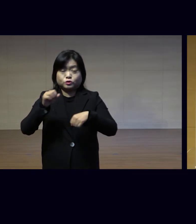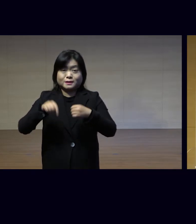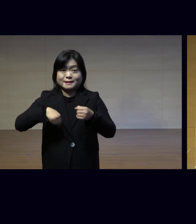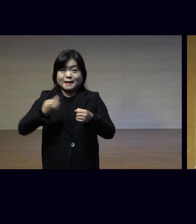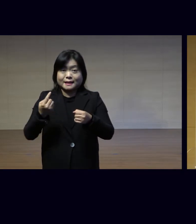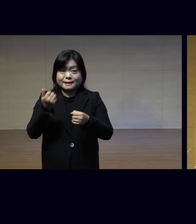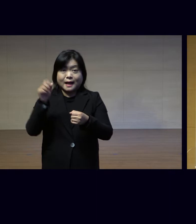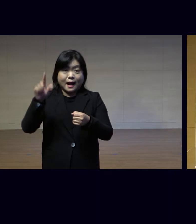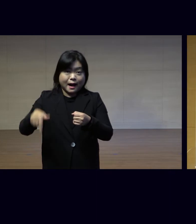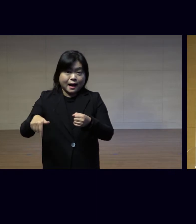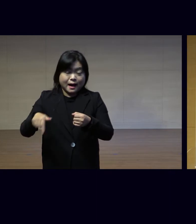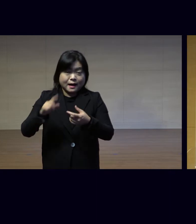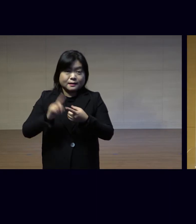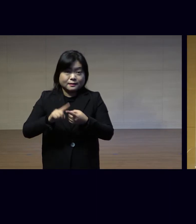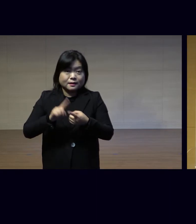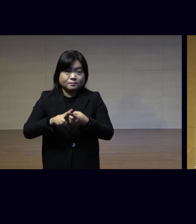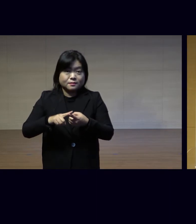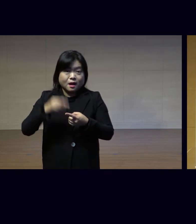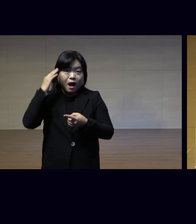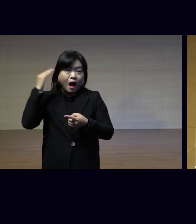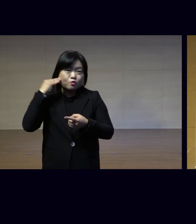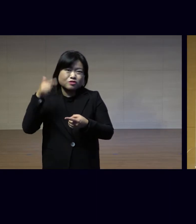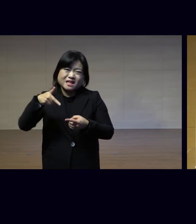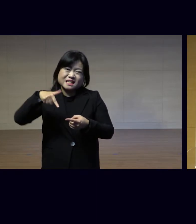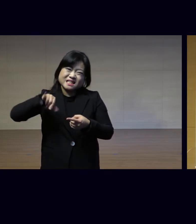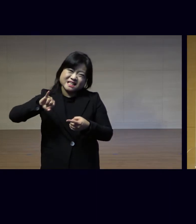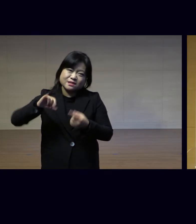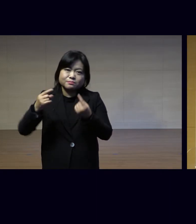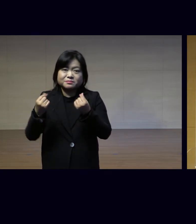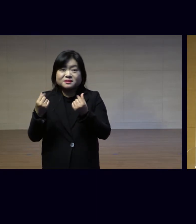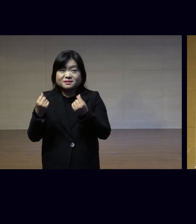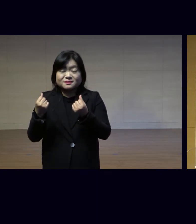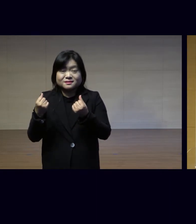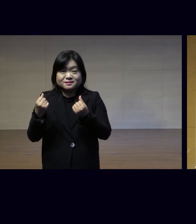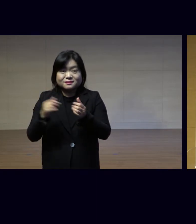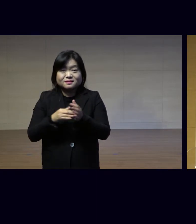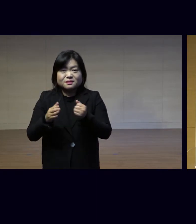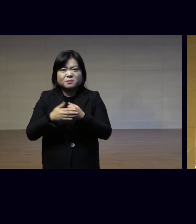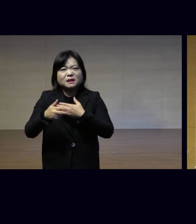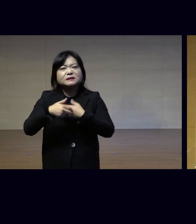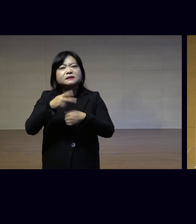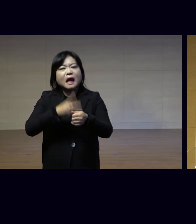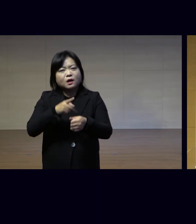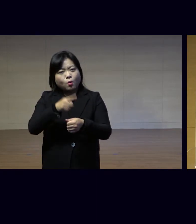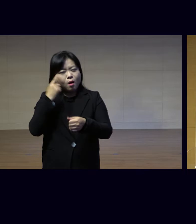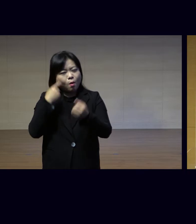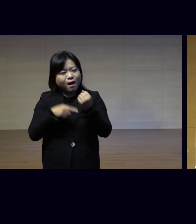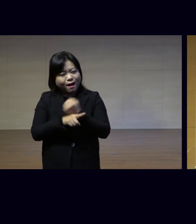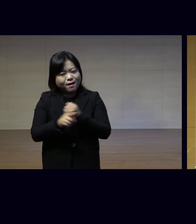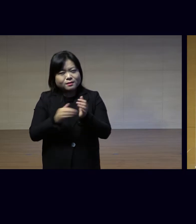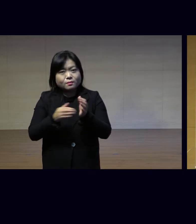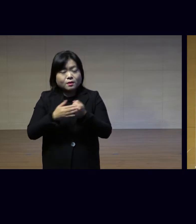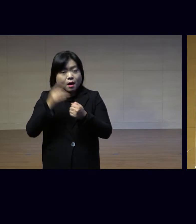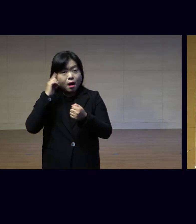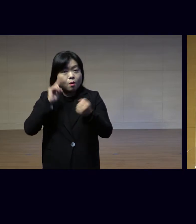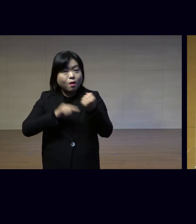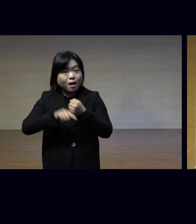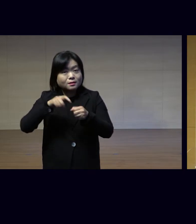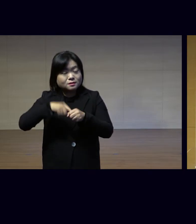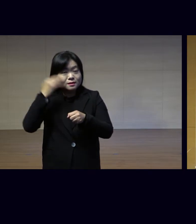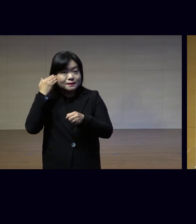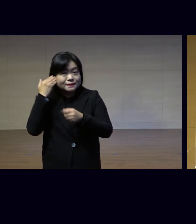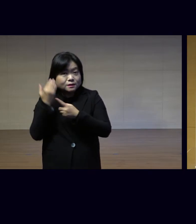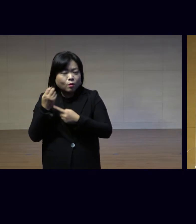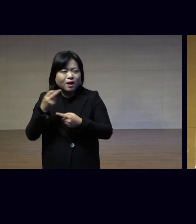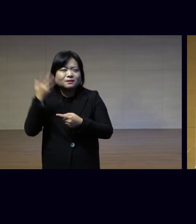자기학이라고 해서 이게 우리나라 약간 기랑 비슷한 그런 건데요. 당시에는 그것이 의학이고 과학이었습니다. 이런 과학적 지식, 그 다음에